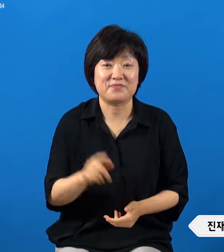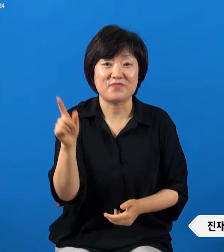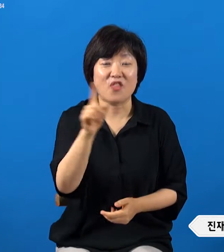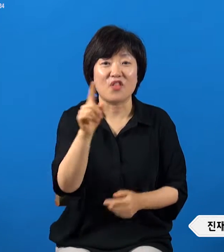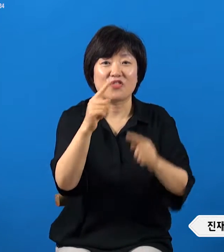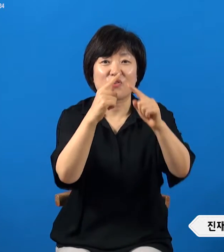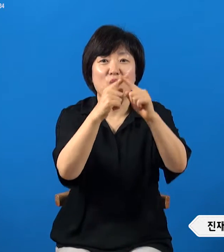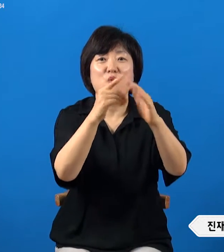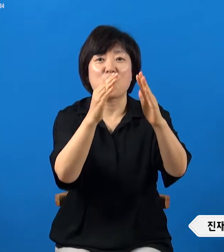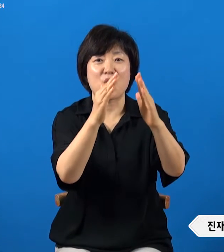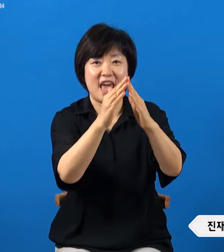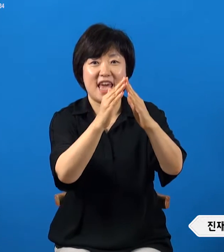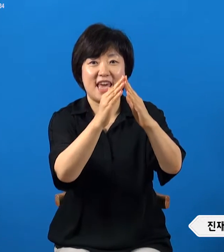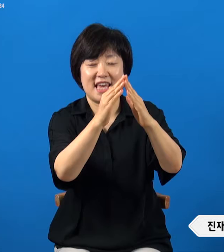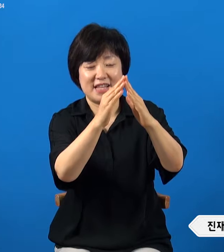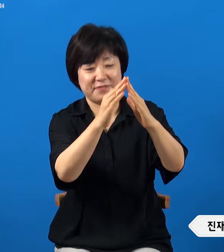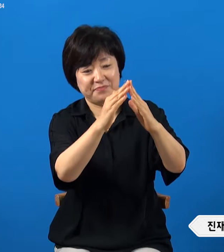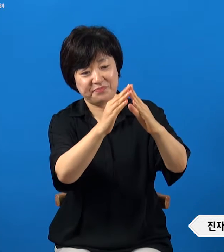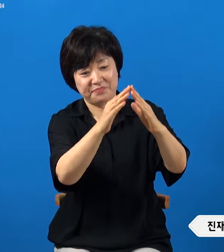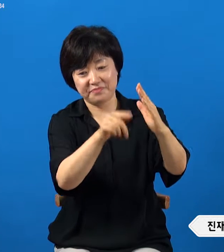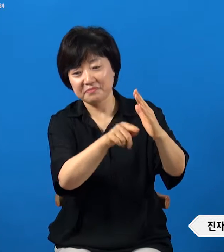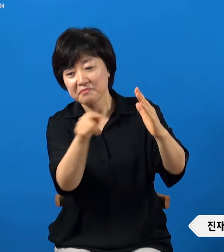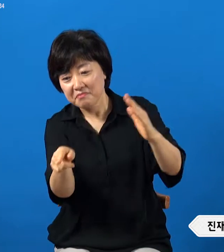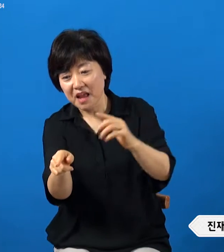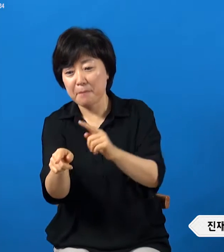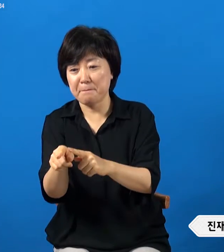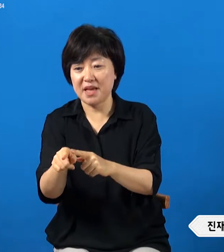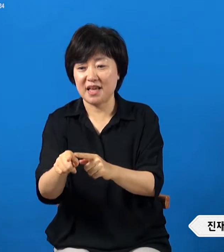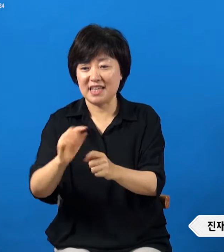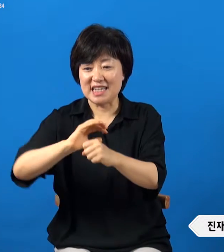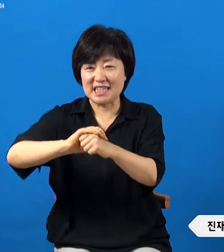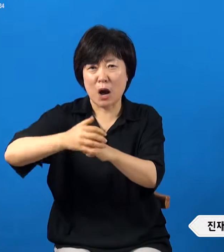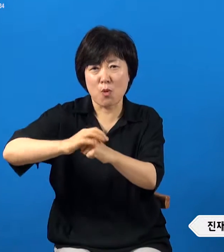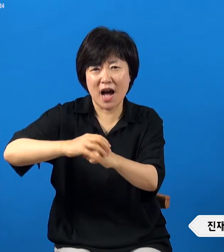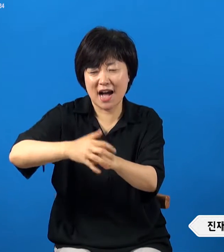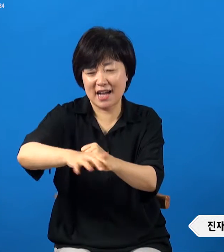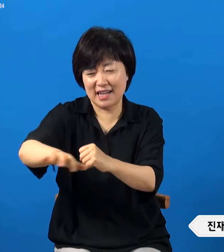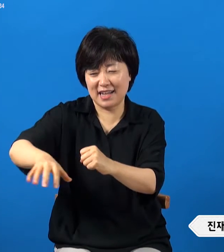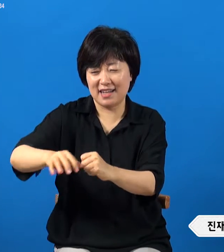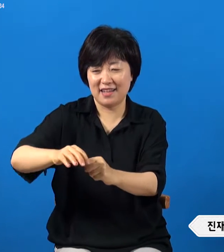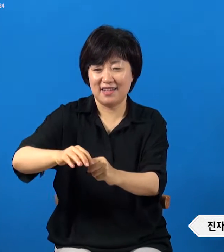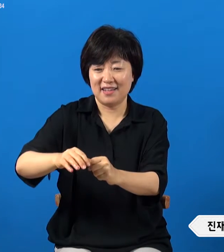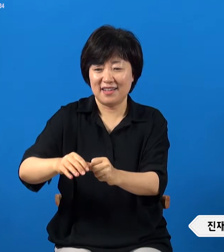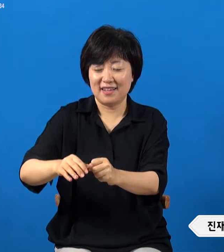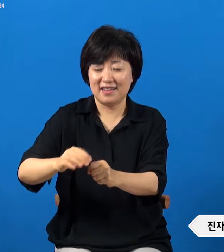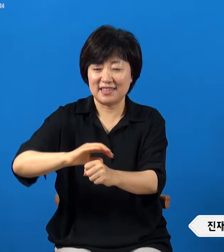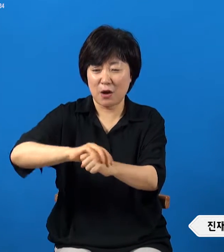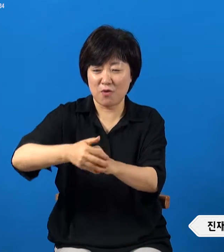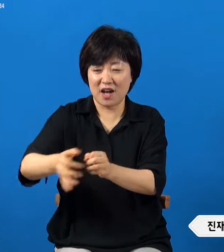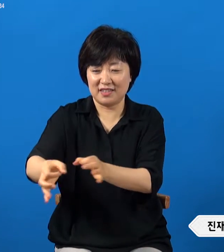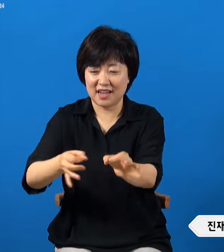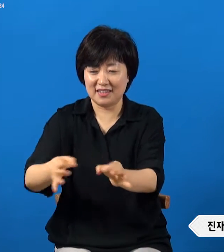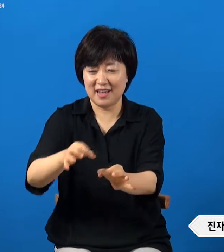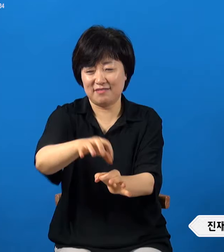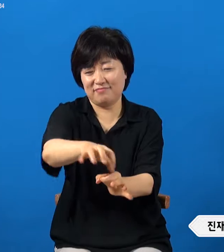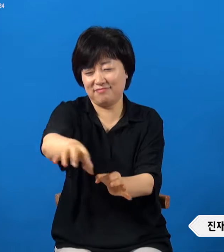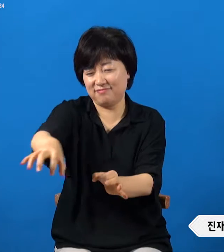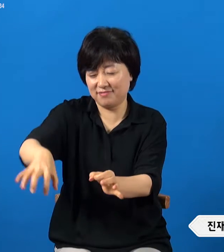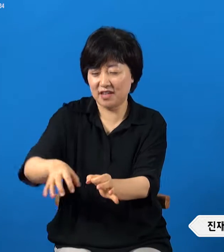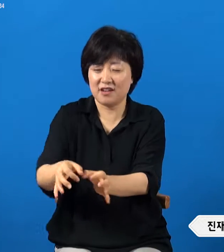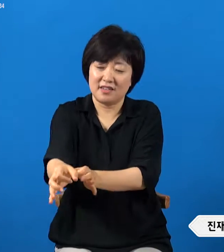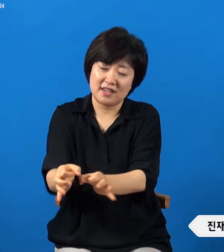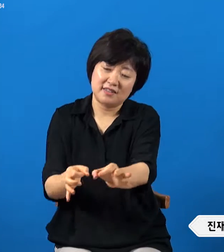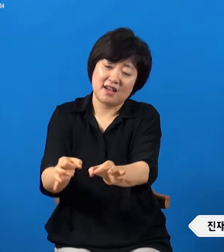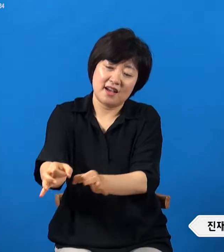어느 한 교회 앞에 리아카에 사과를 잔뜩 쌓아놓고 사과를 파는 사과 장수가